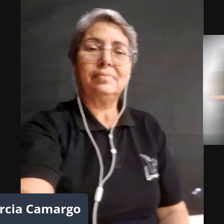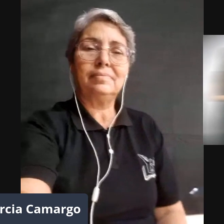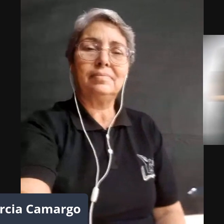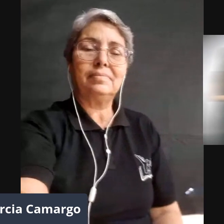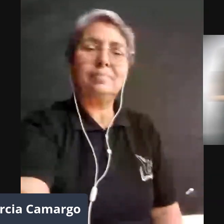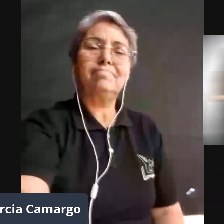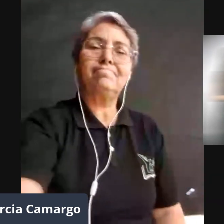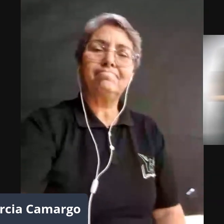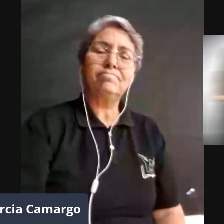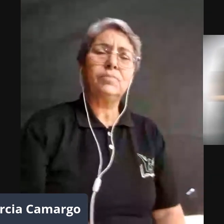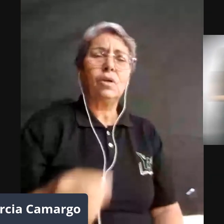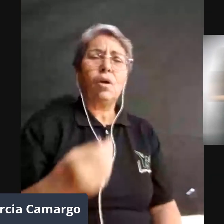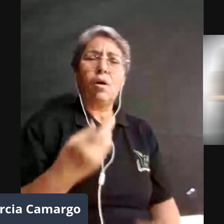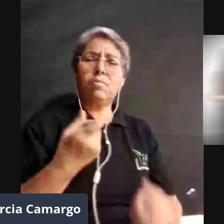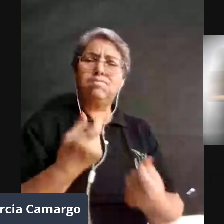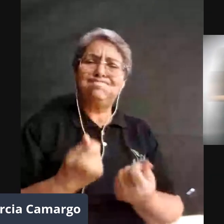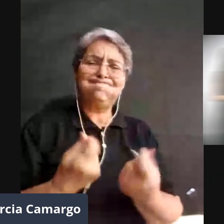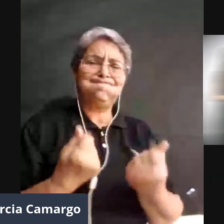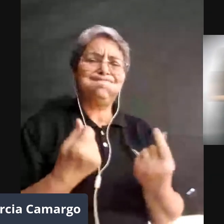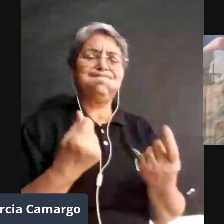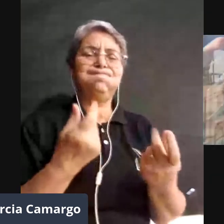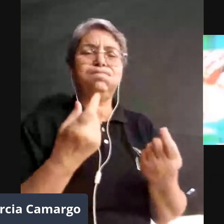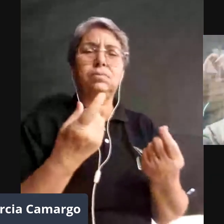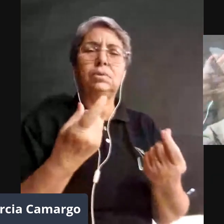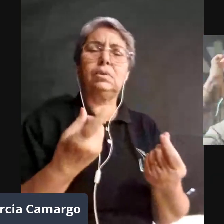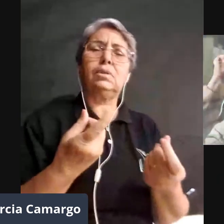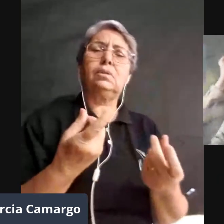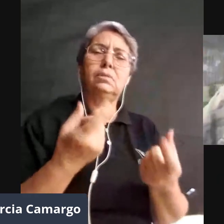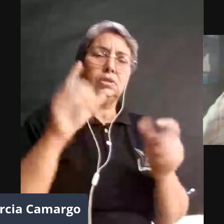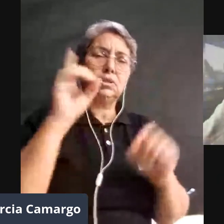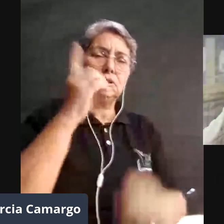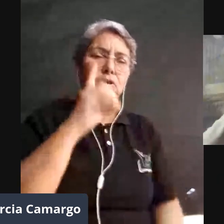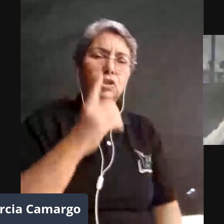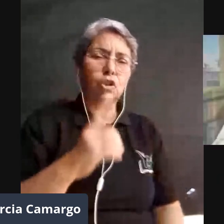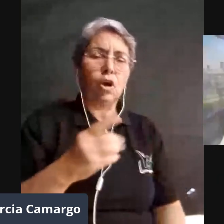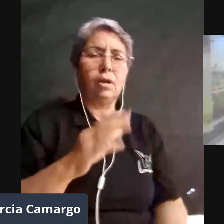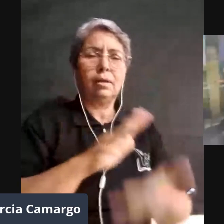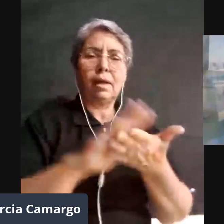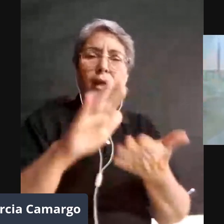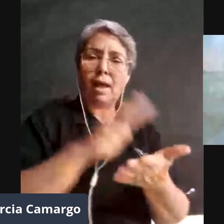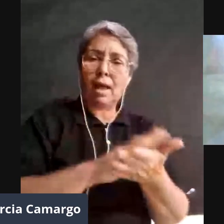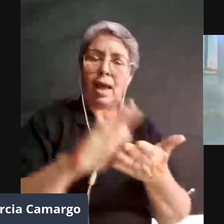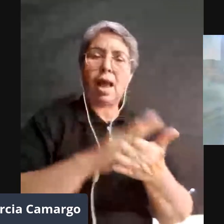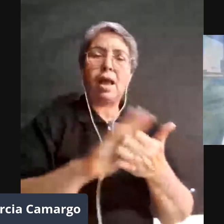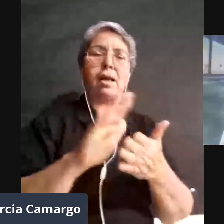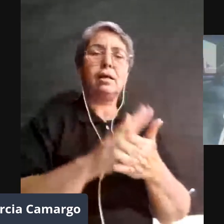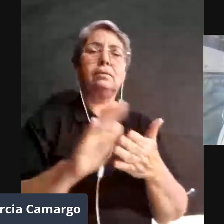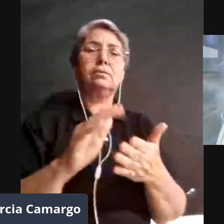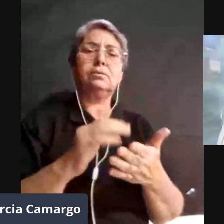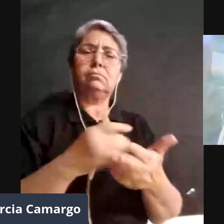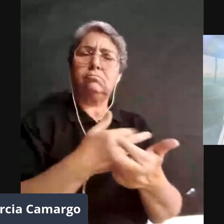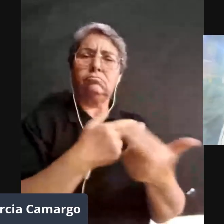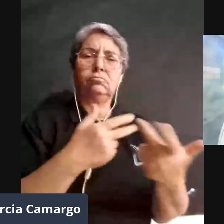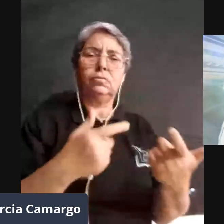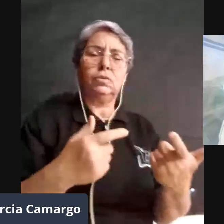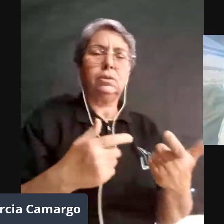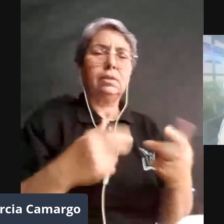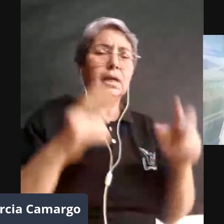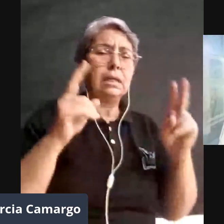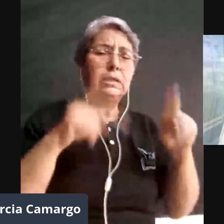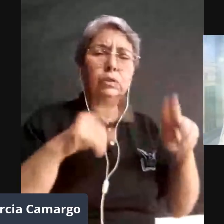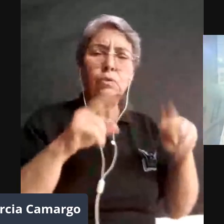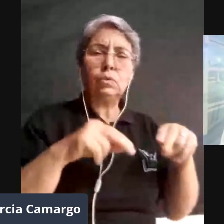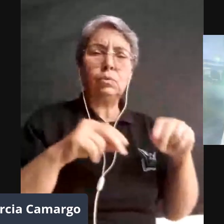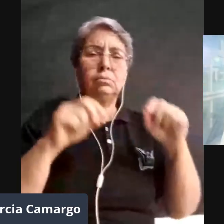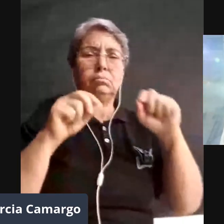Bilhões de dólares gastos com recursos eletrônicos e gráficos nunca iluminarão a Terra com a